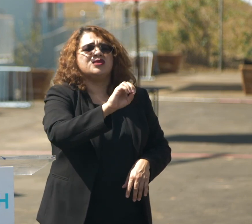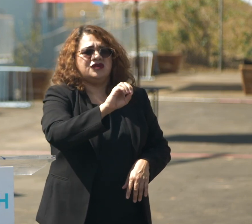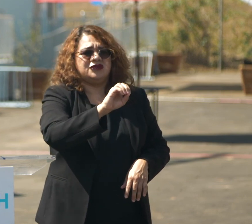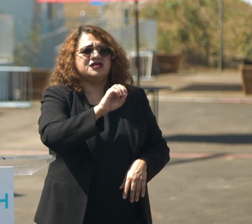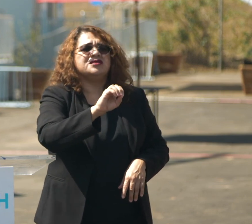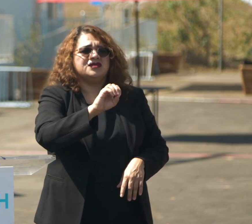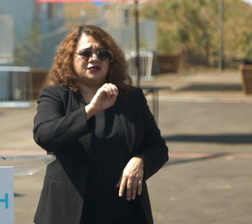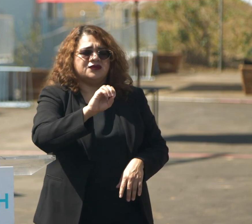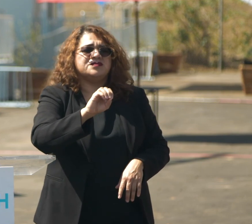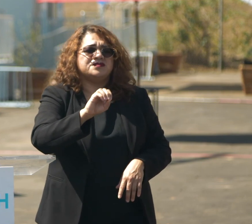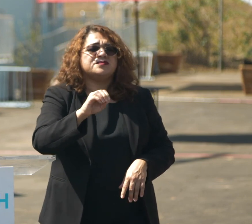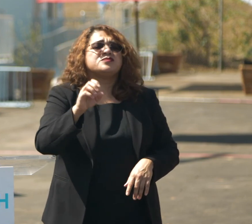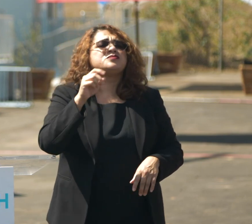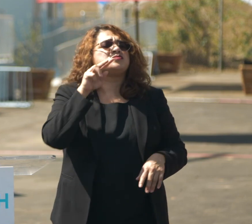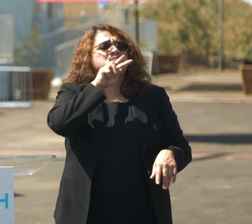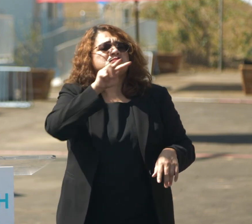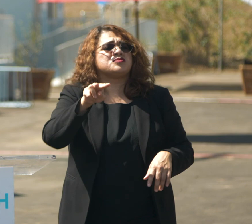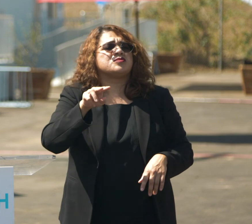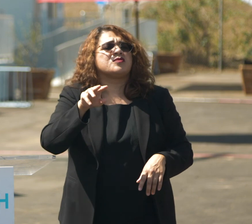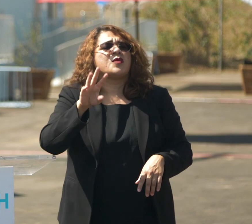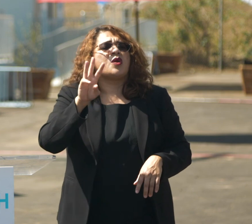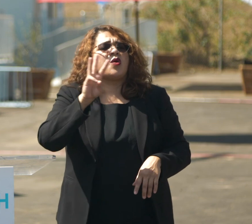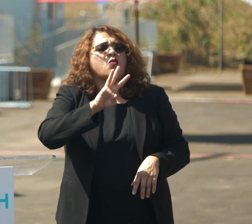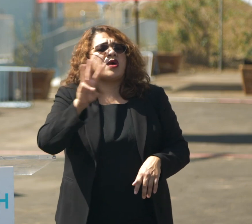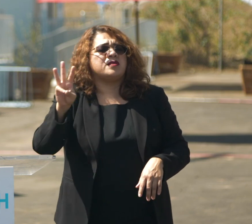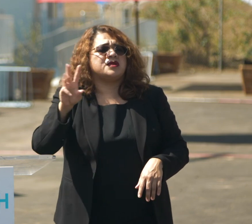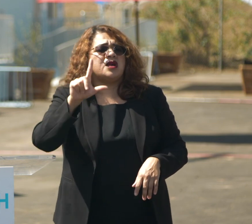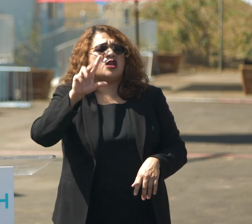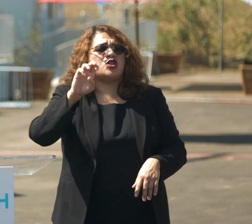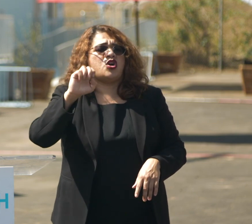562-570-4500. O puede también visitar la página web